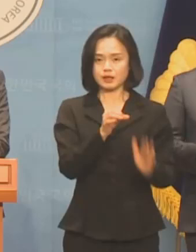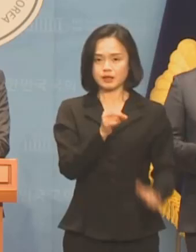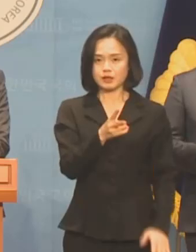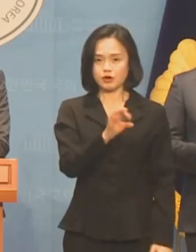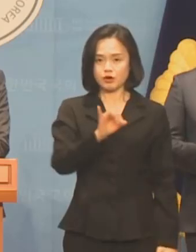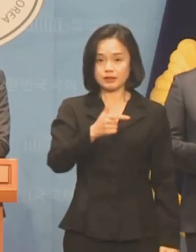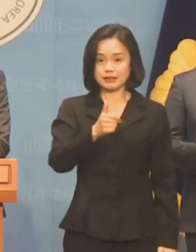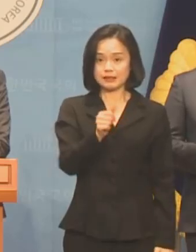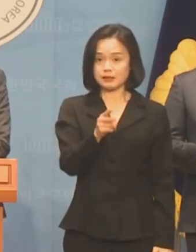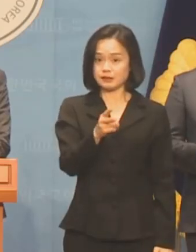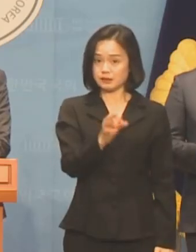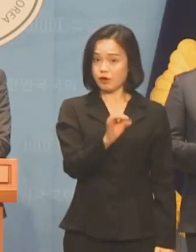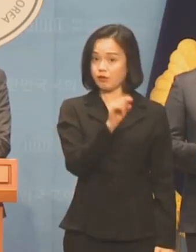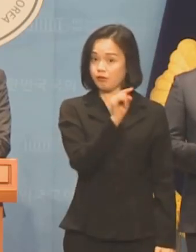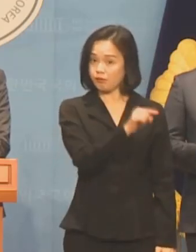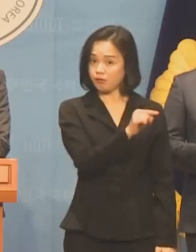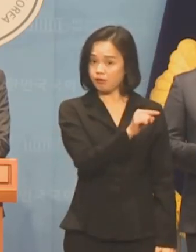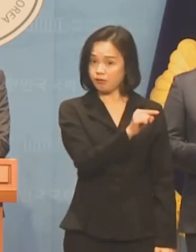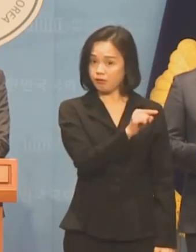대법원장, 전임 대법관 및